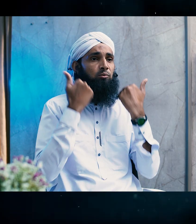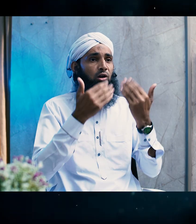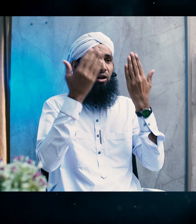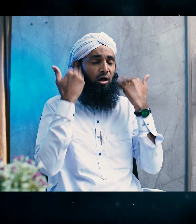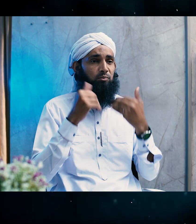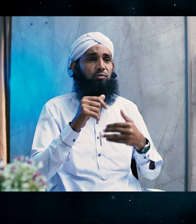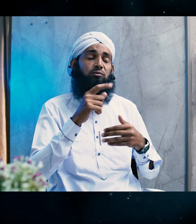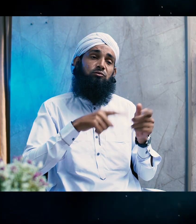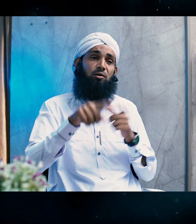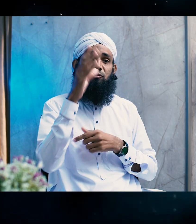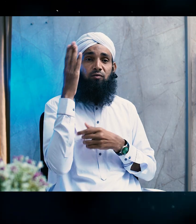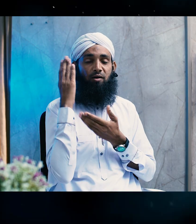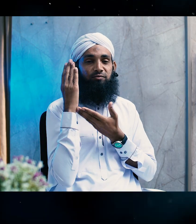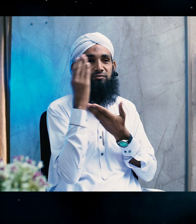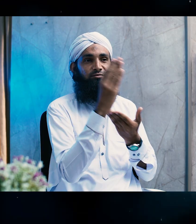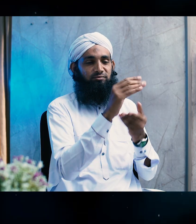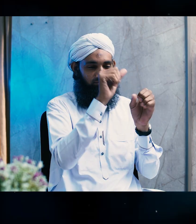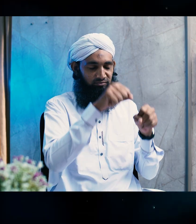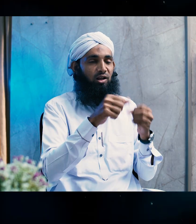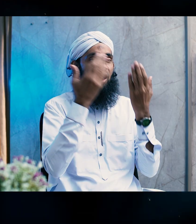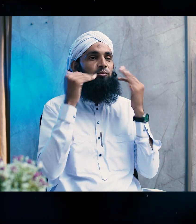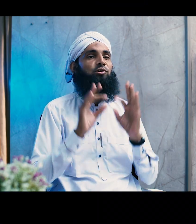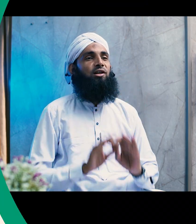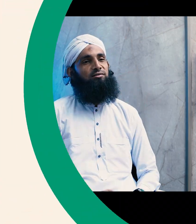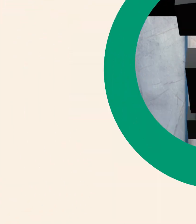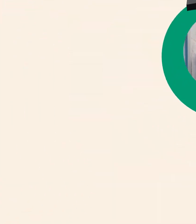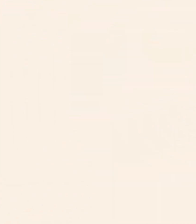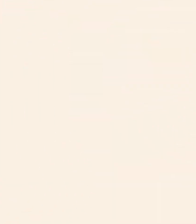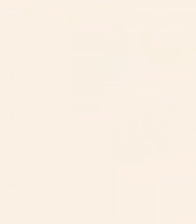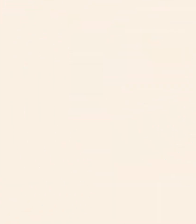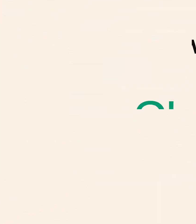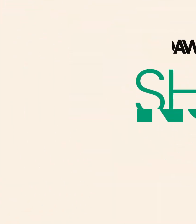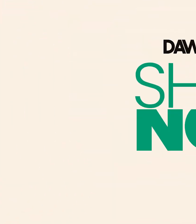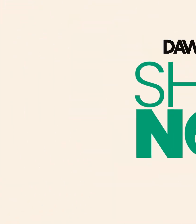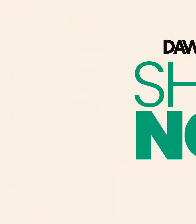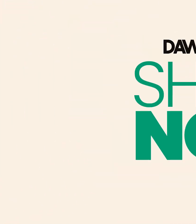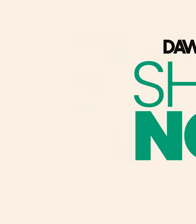ان سب کو الحمدللہ ہر فاتحہ خوانی کے موقع پر ایصال ثواب کیا جاتا ہے۔